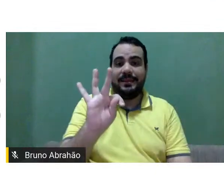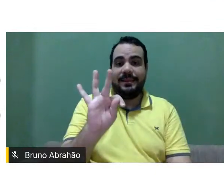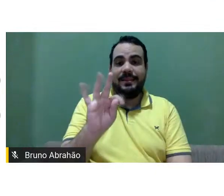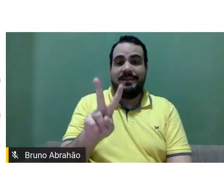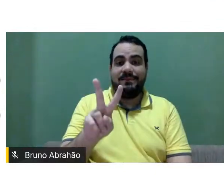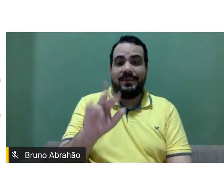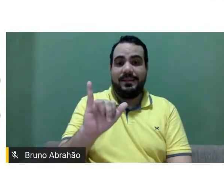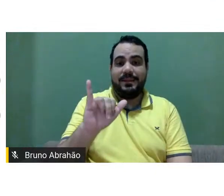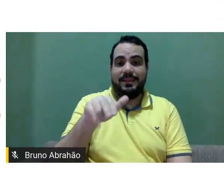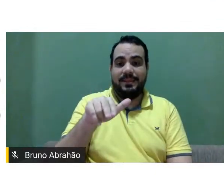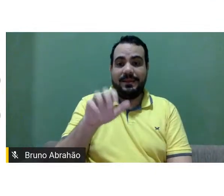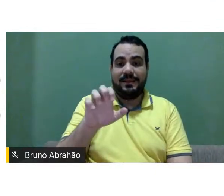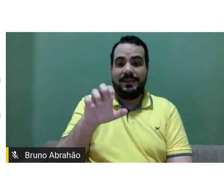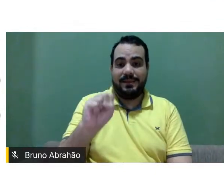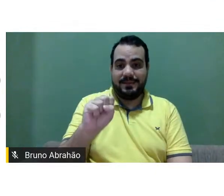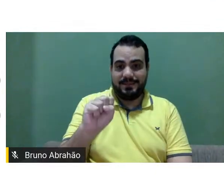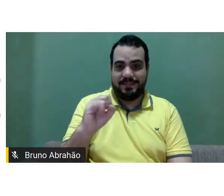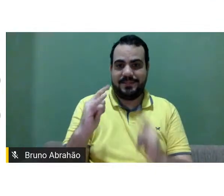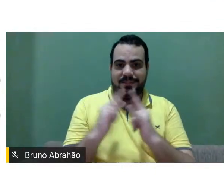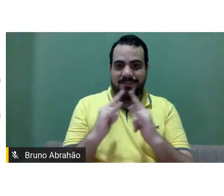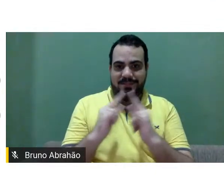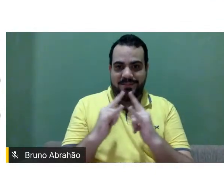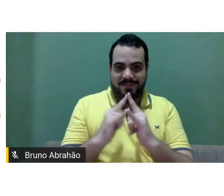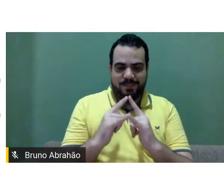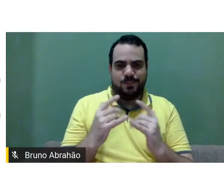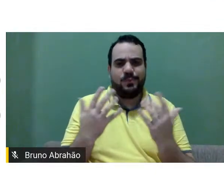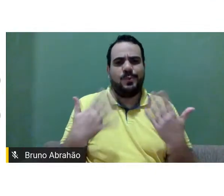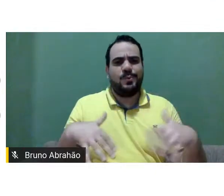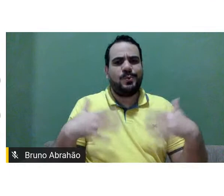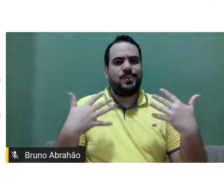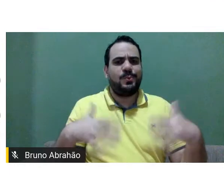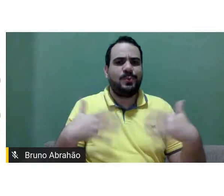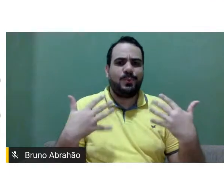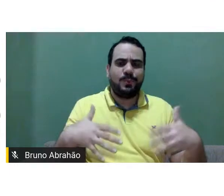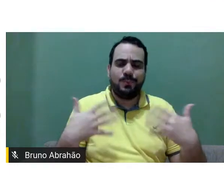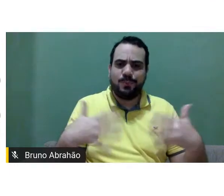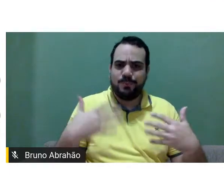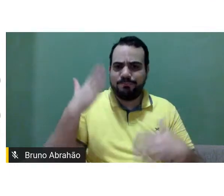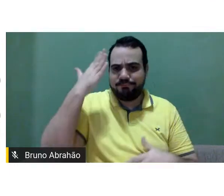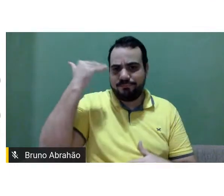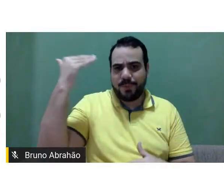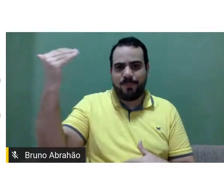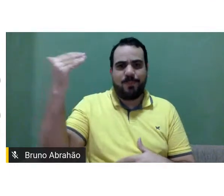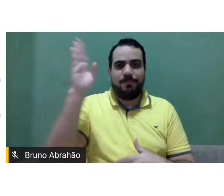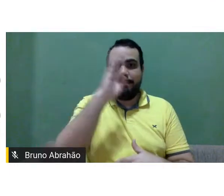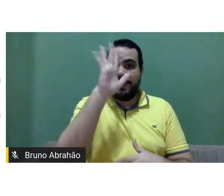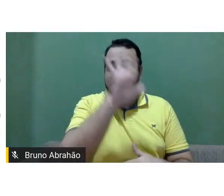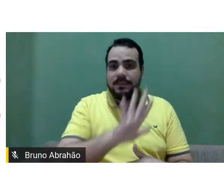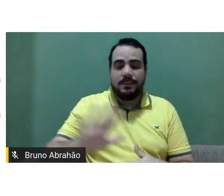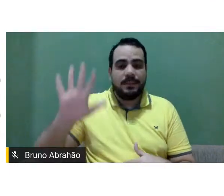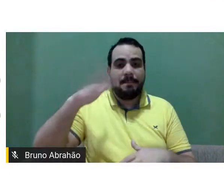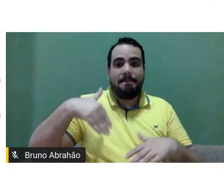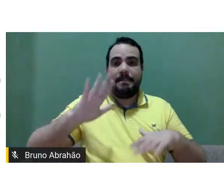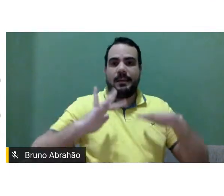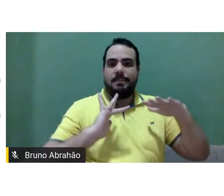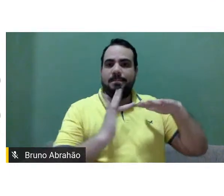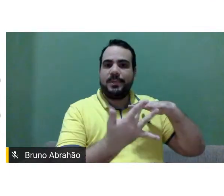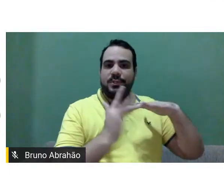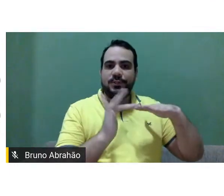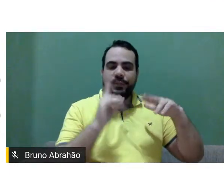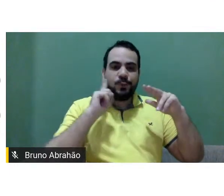Departamento de audiovisual da TVI e eu não tenho currículo